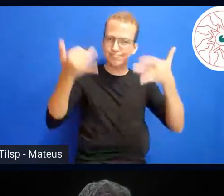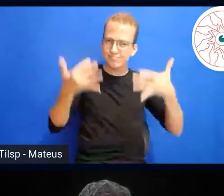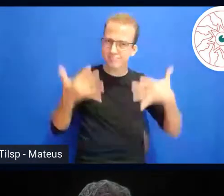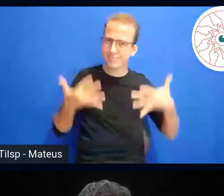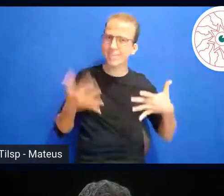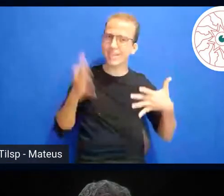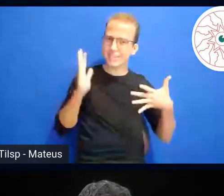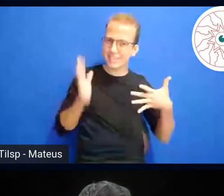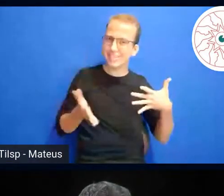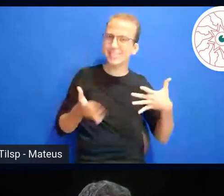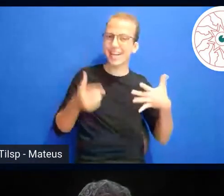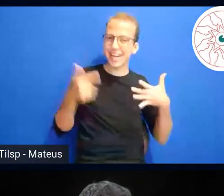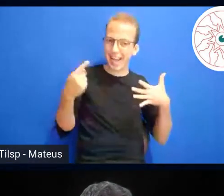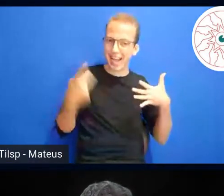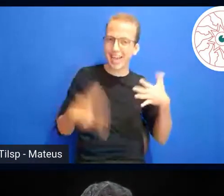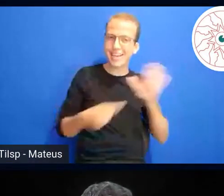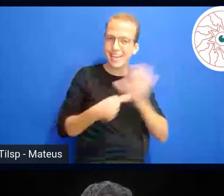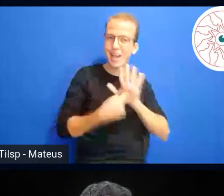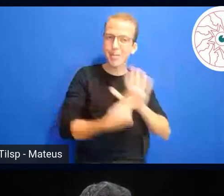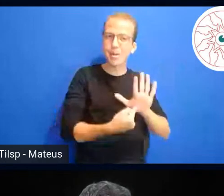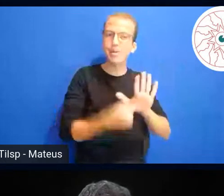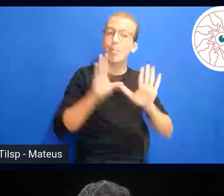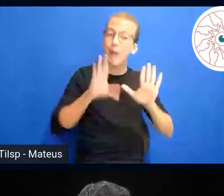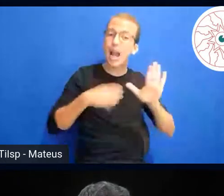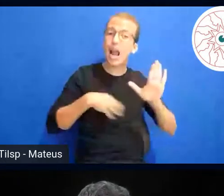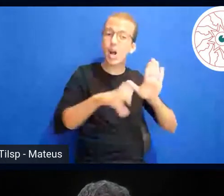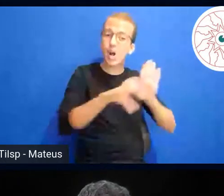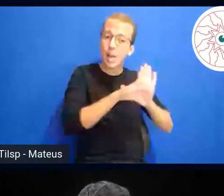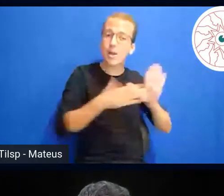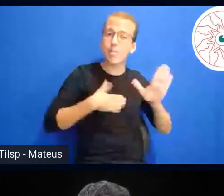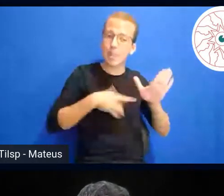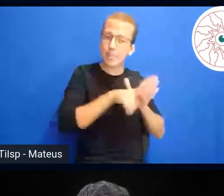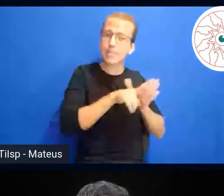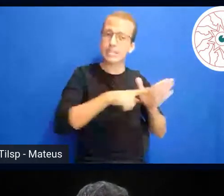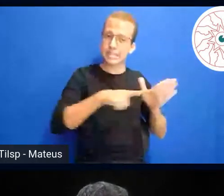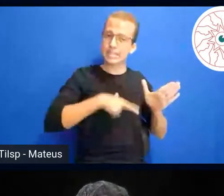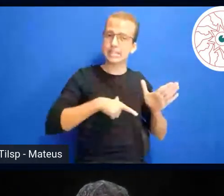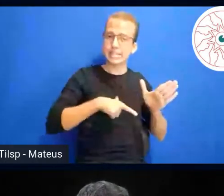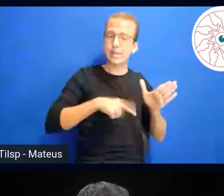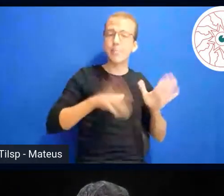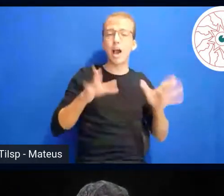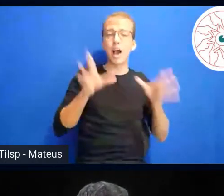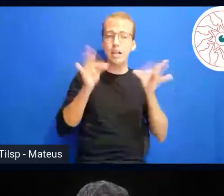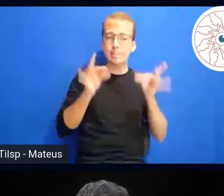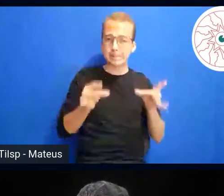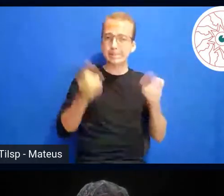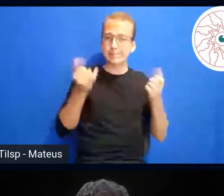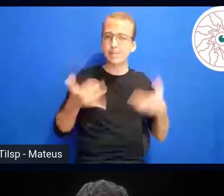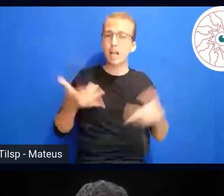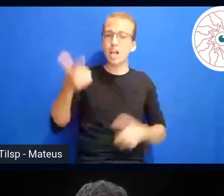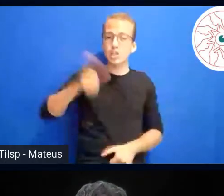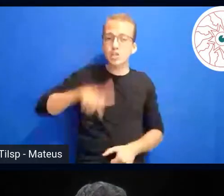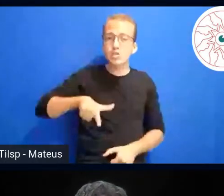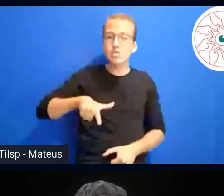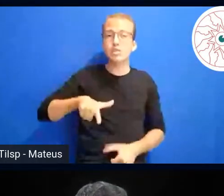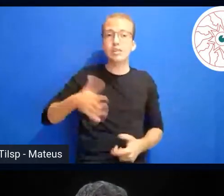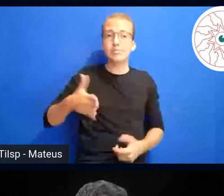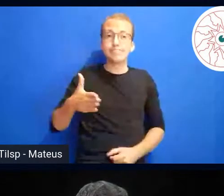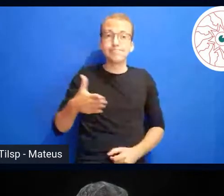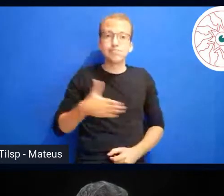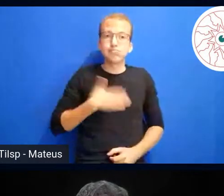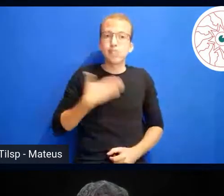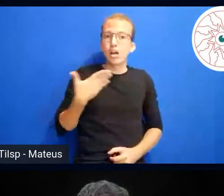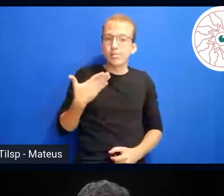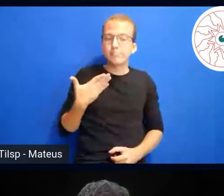capítulo, mas eu vou dar maiores detalhamentos aqui. Eh, é surpreendente, né? Eh, a comunidade